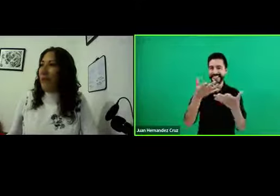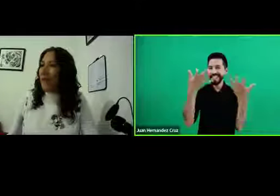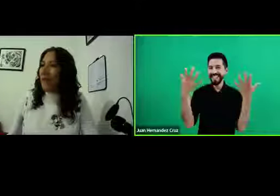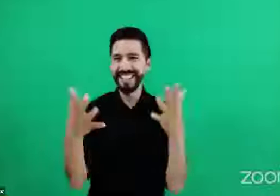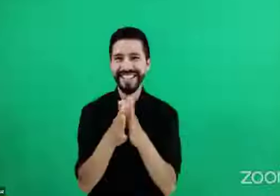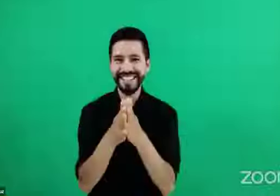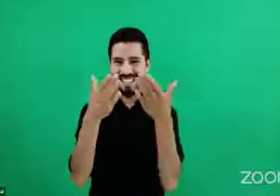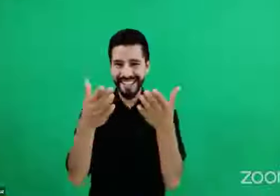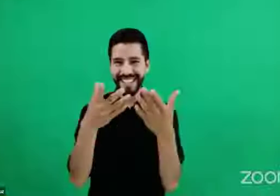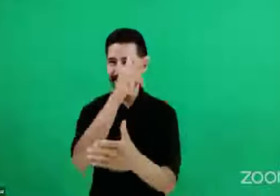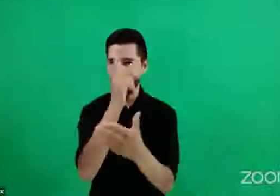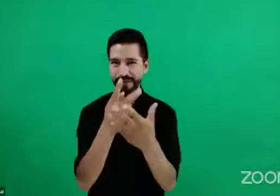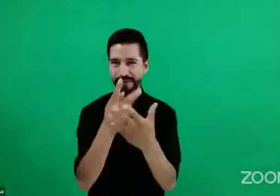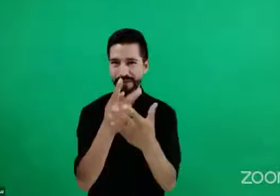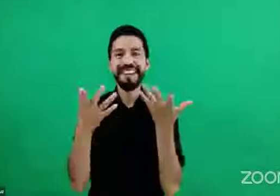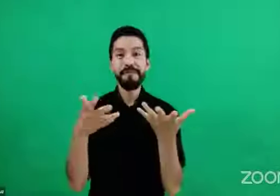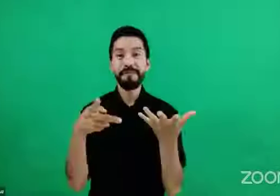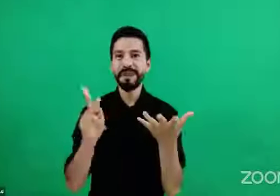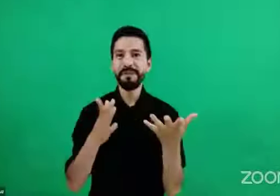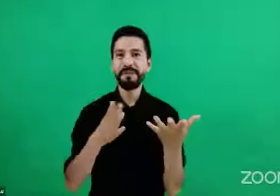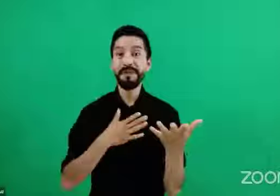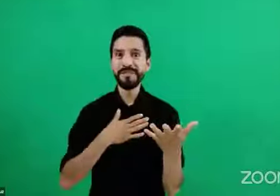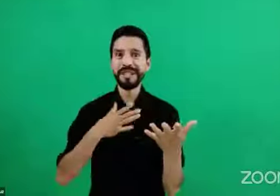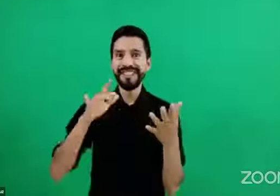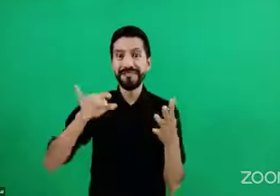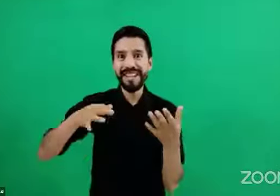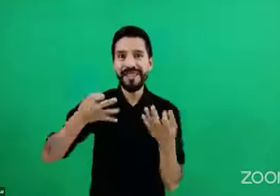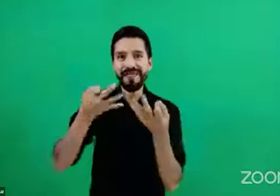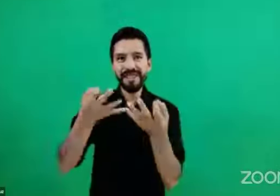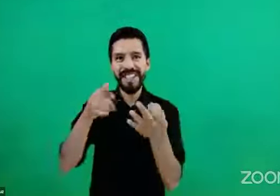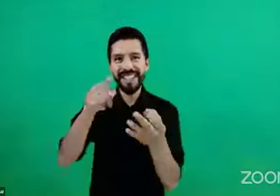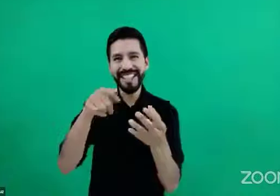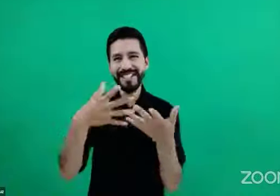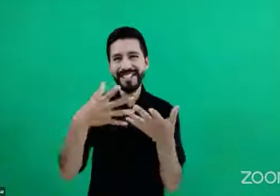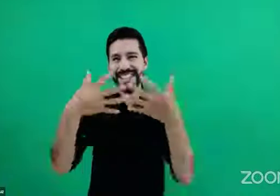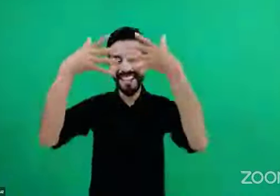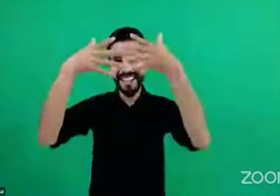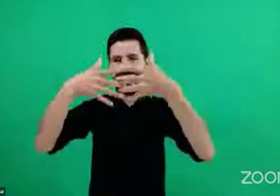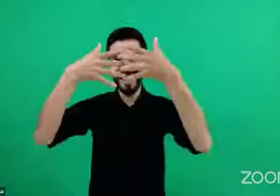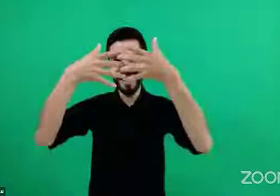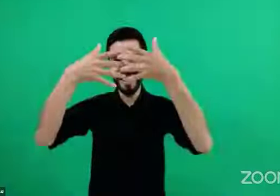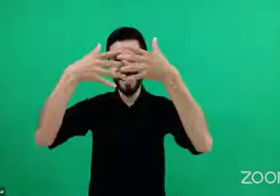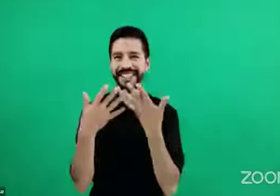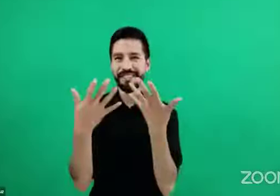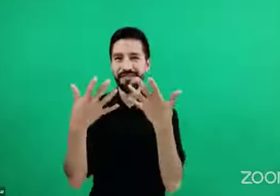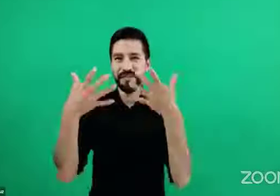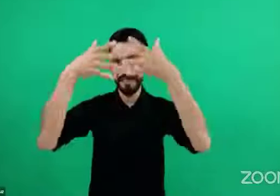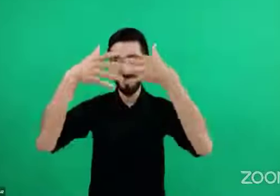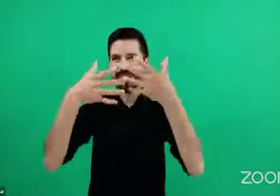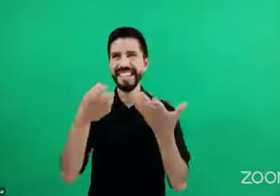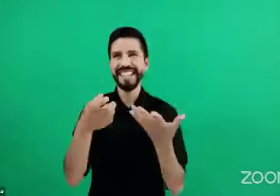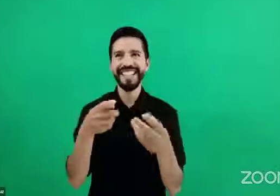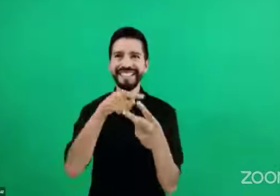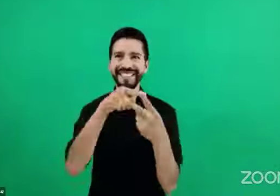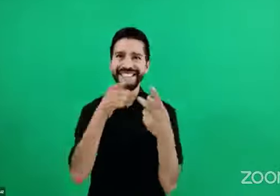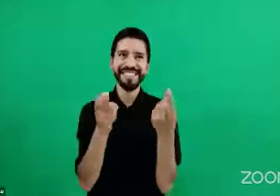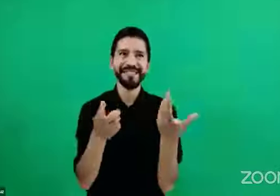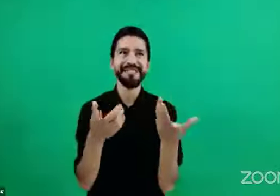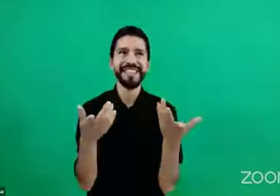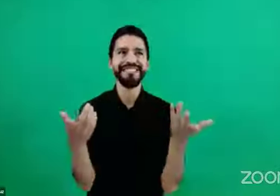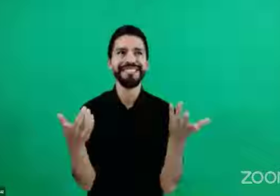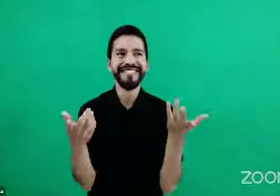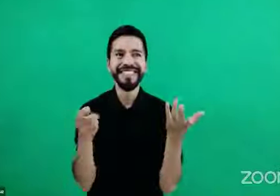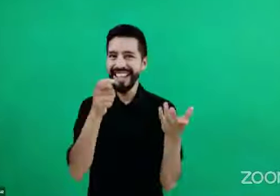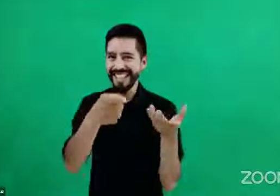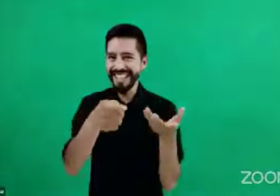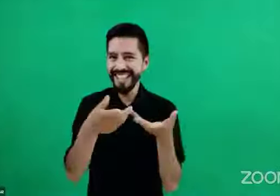sé ahorita acerca de su programa, pero pues me llama mucho la atención acerca de las neurosinergia. Dices